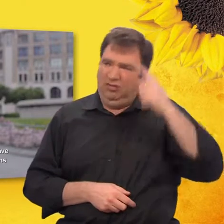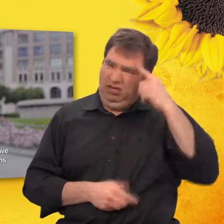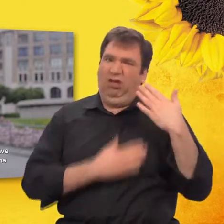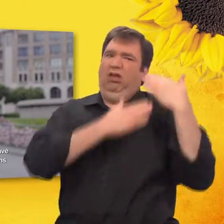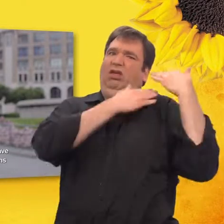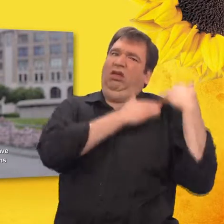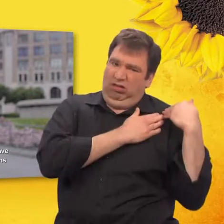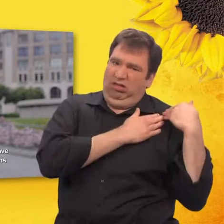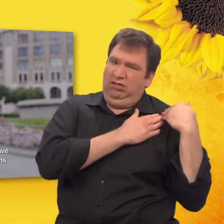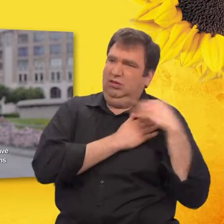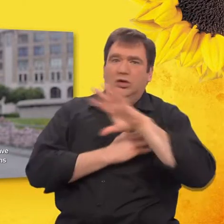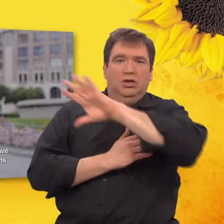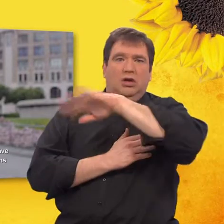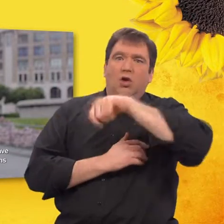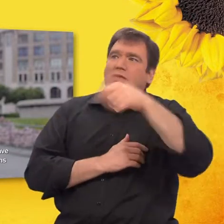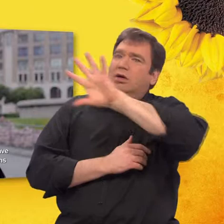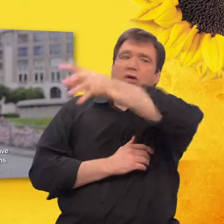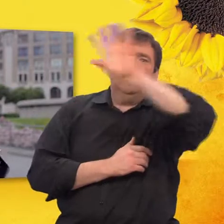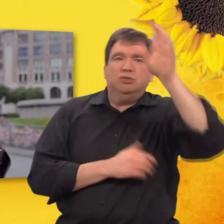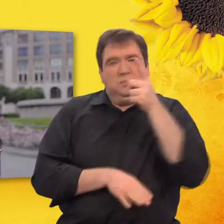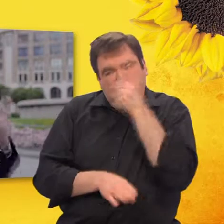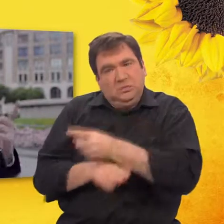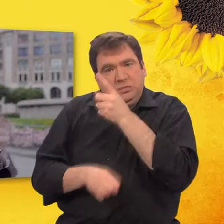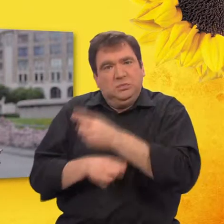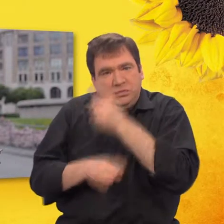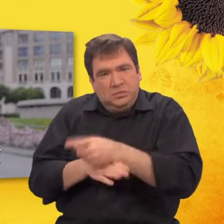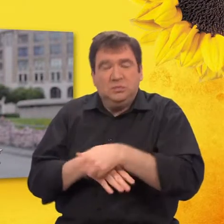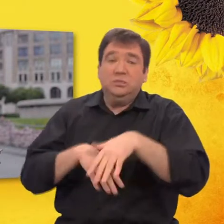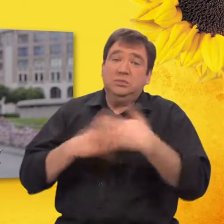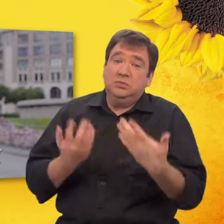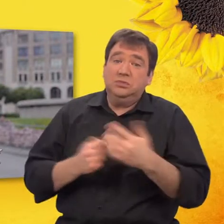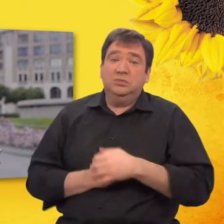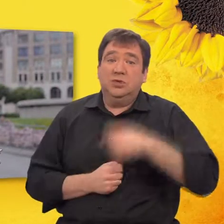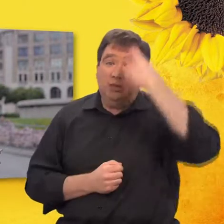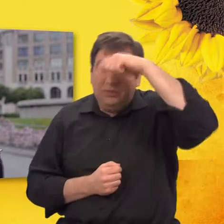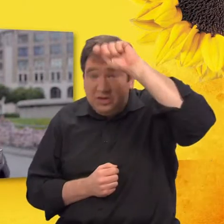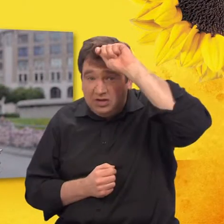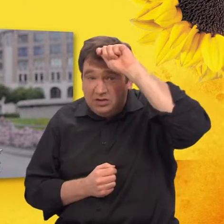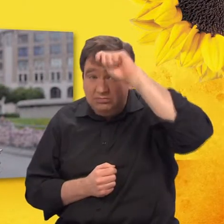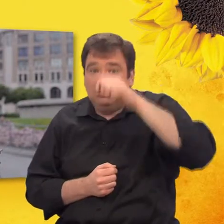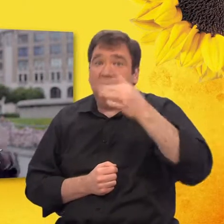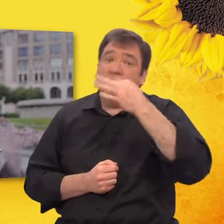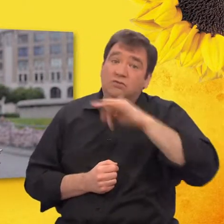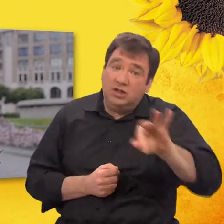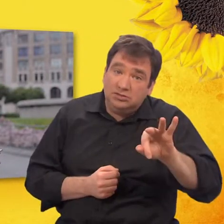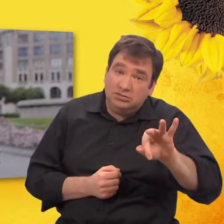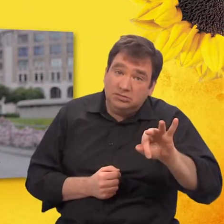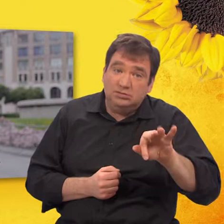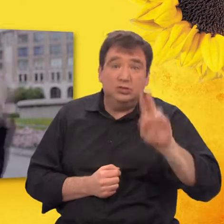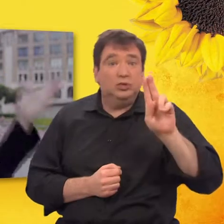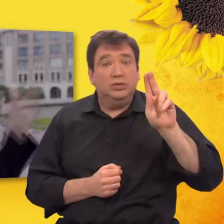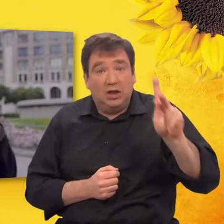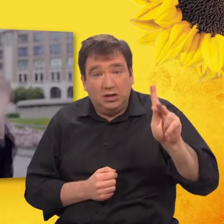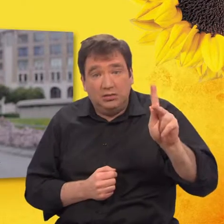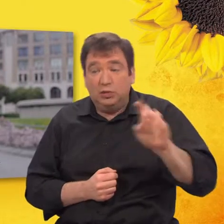ser ejecutores de las instrucciones que venían de otros países, sea Berlín, sea Francia en una época,